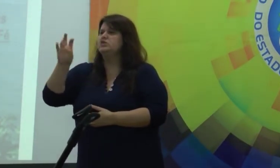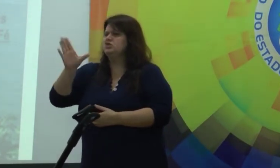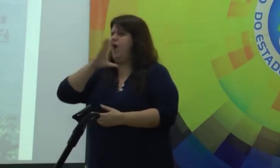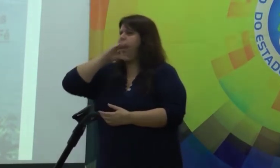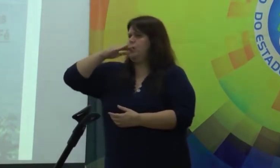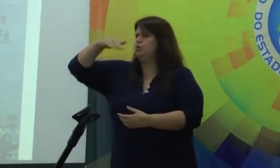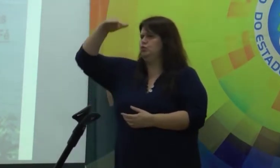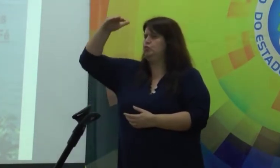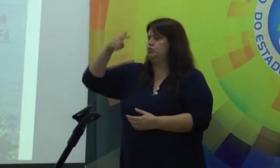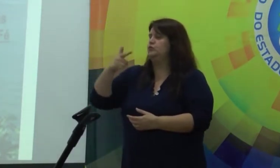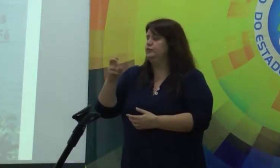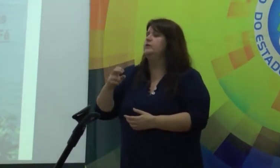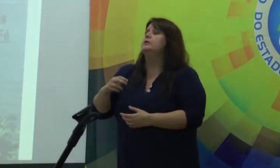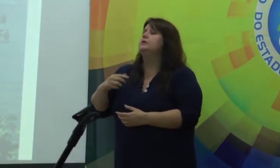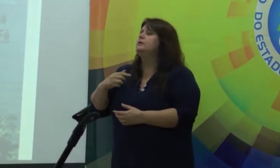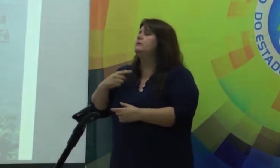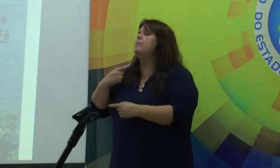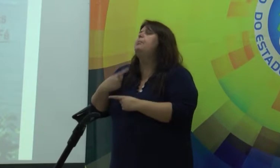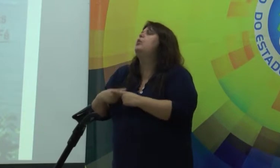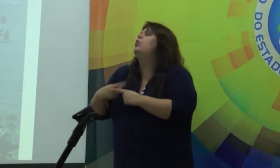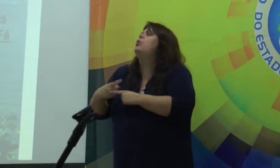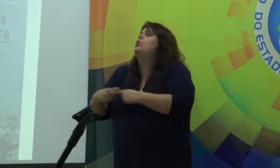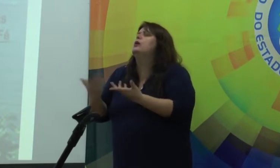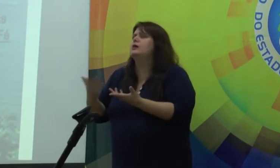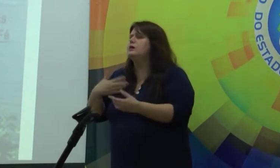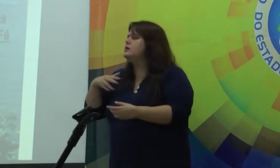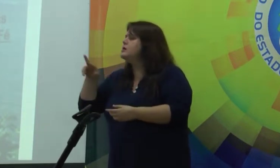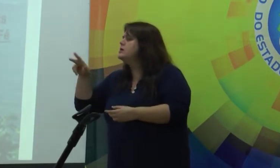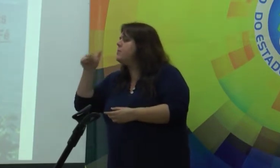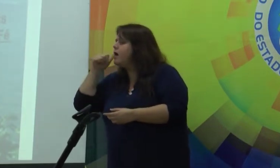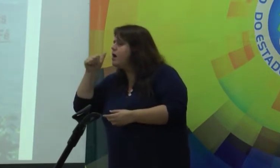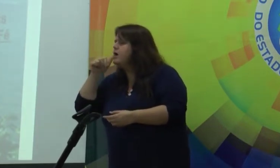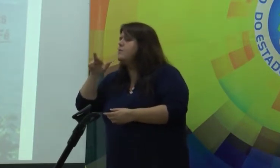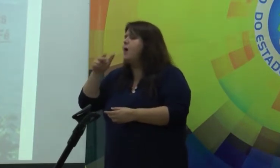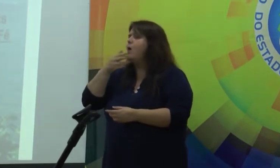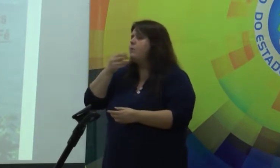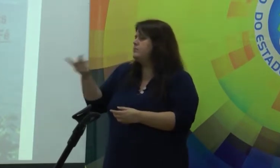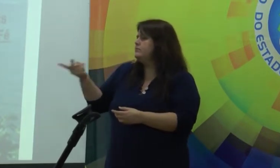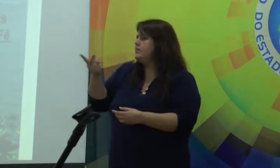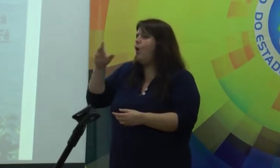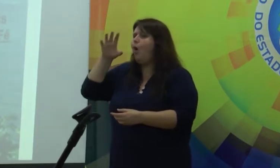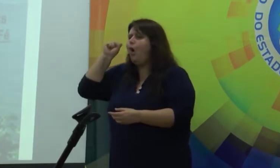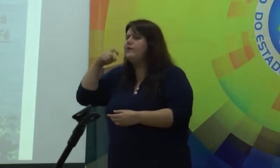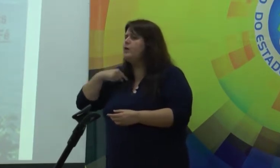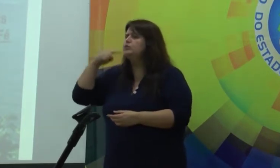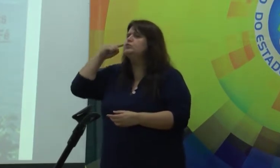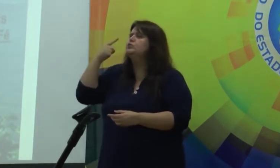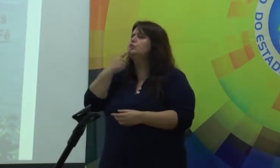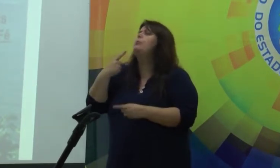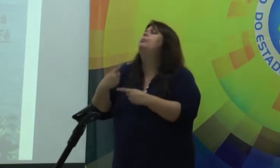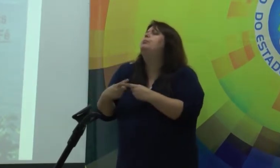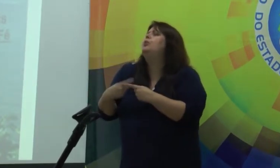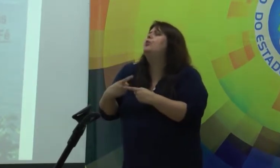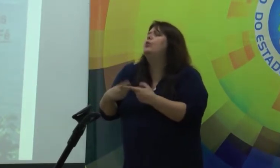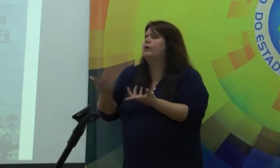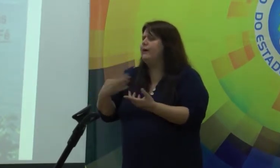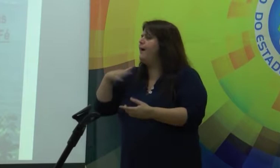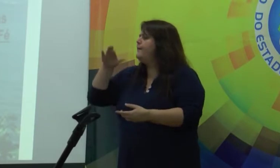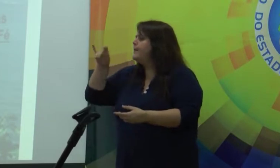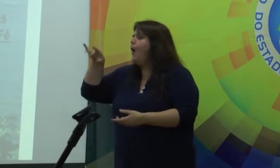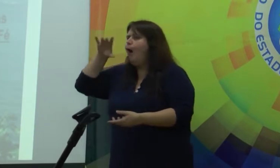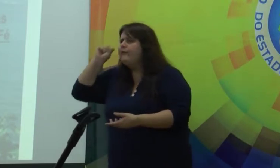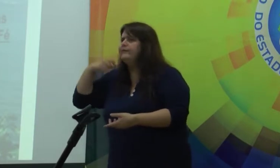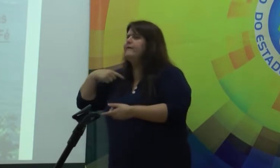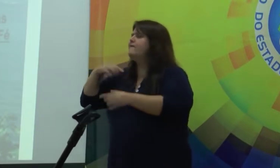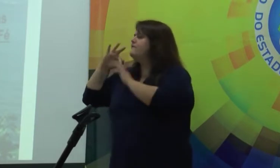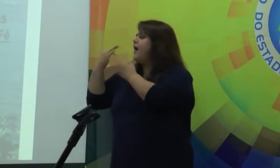Desculpa, com 25 anos, eu errei, perdão, aos 25 anos eu fiquei perguntando meu pai e minha mãe por que eu